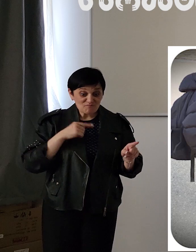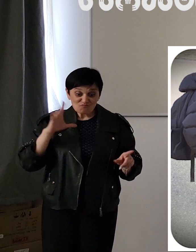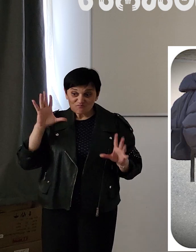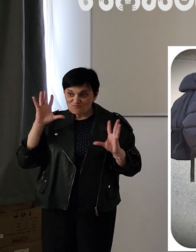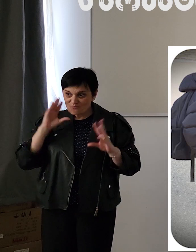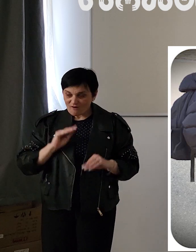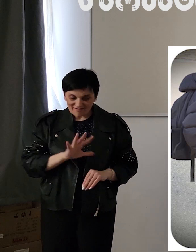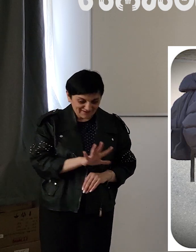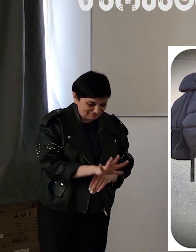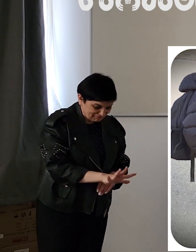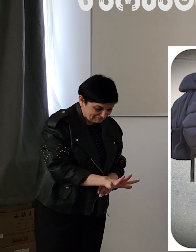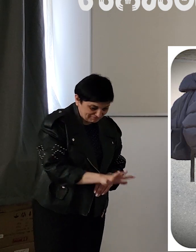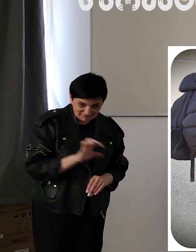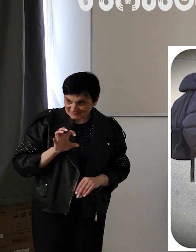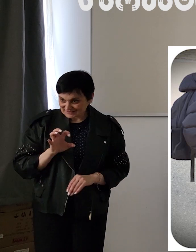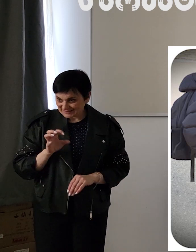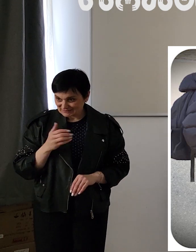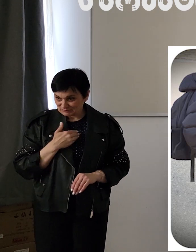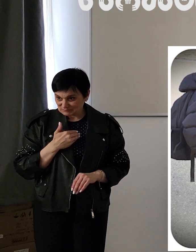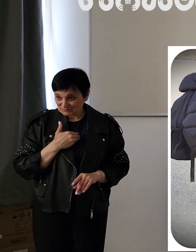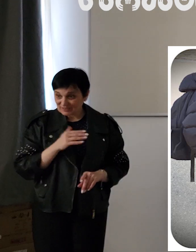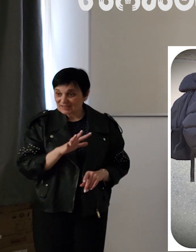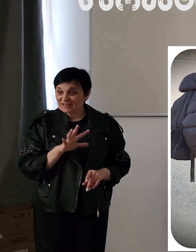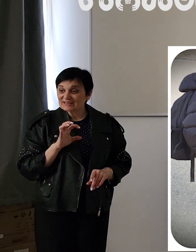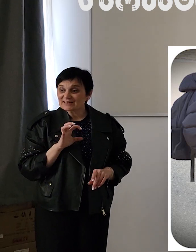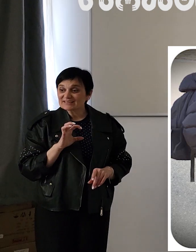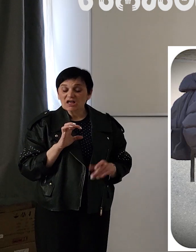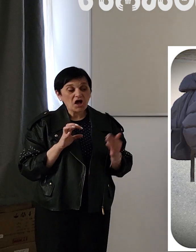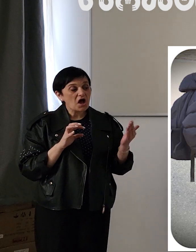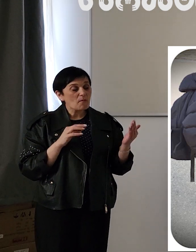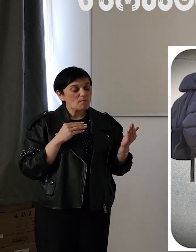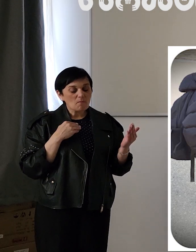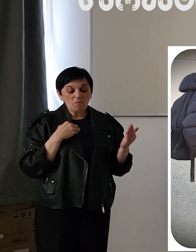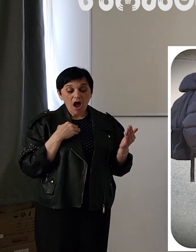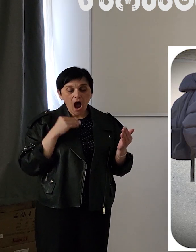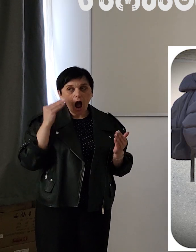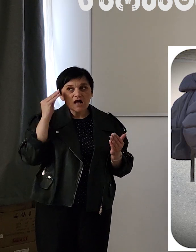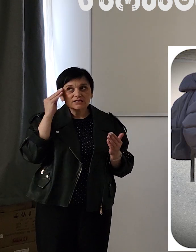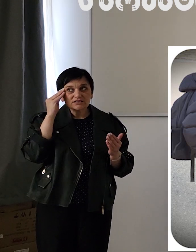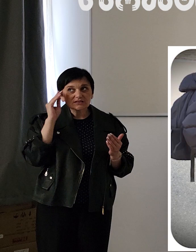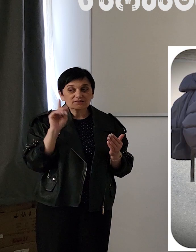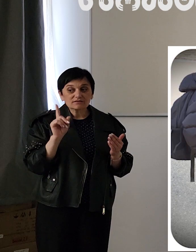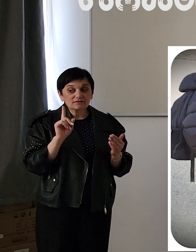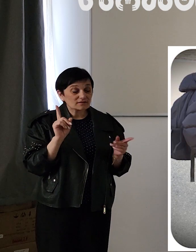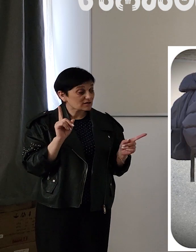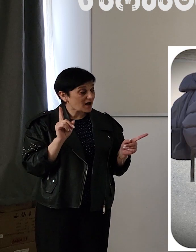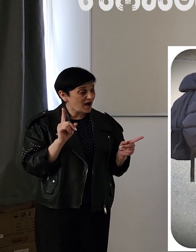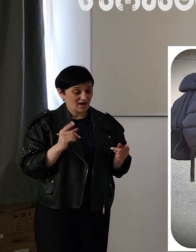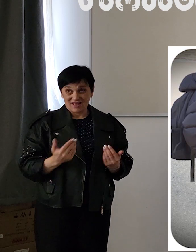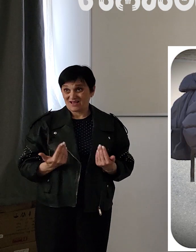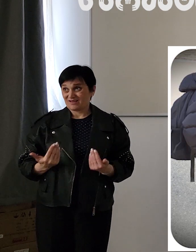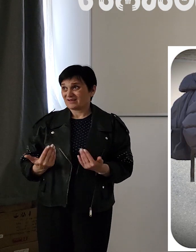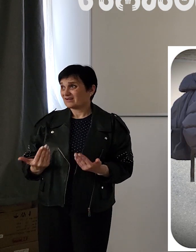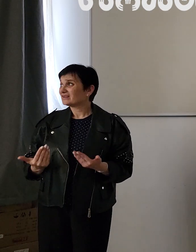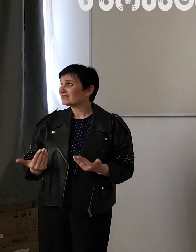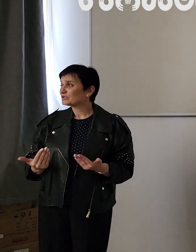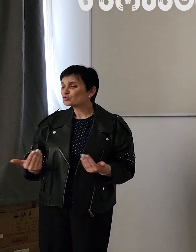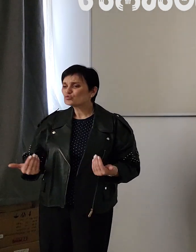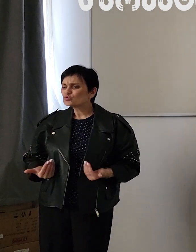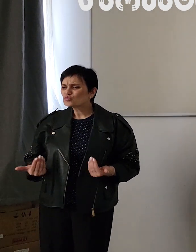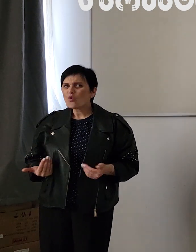რომ ეს ფოტო გადამეღო, იმიტომ რომ ამაში ახლა მე რა აზრი დავინახე, რომ ამ წუთისოფეში